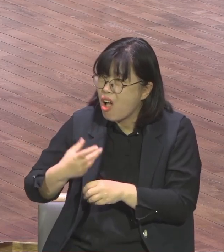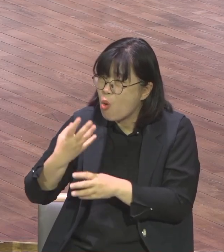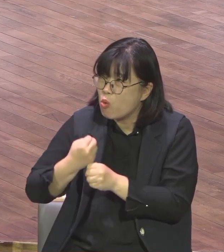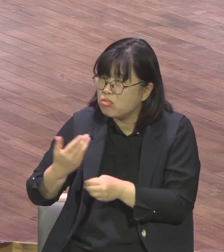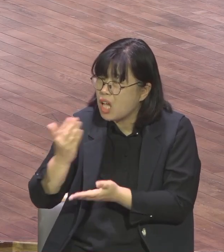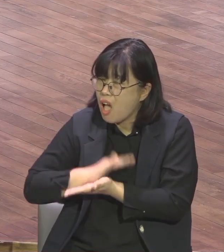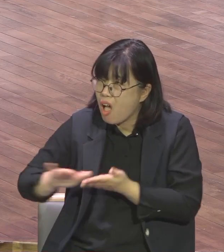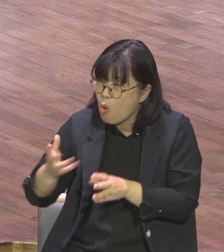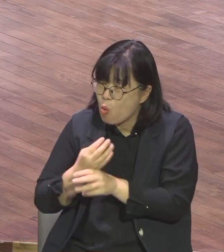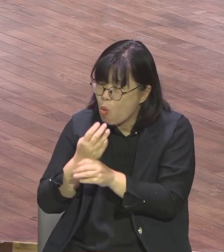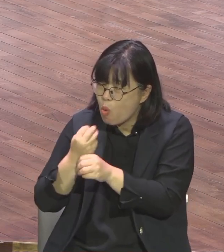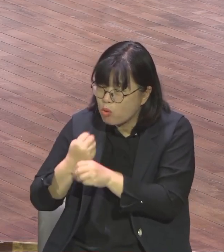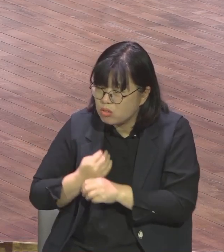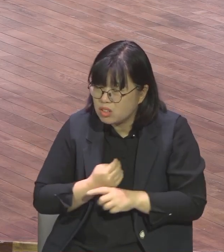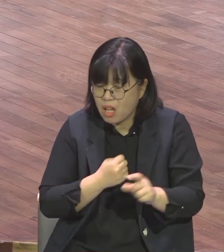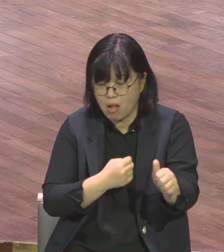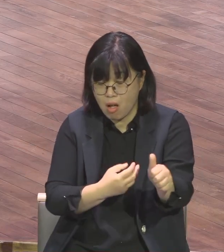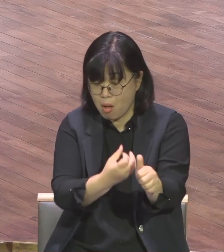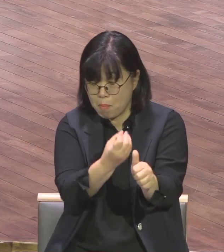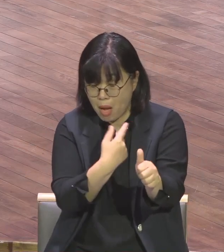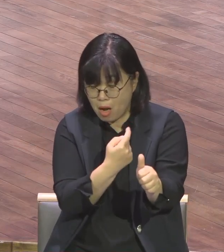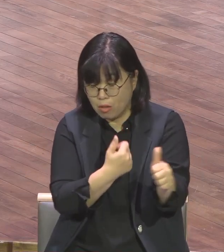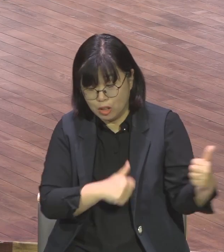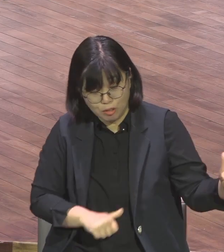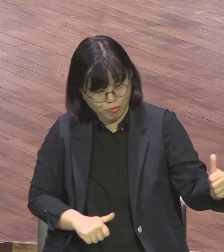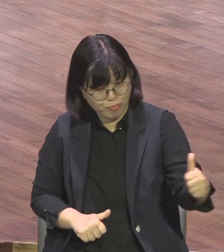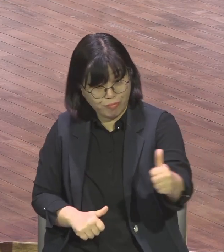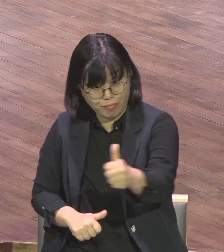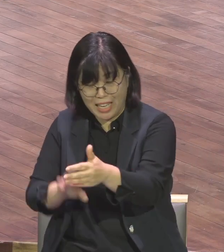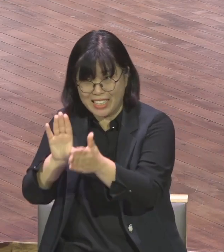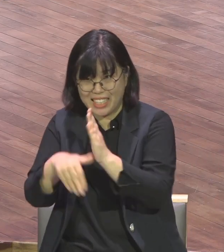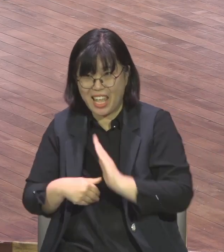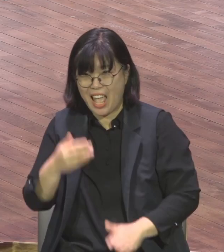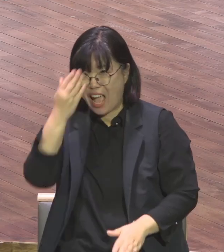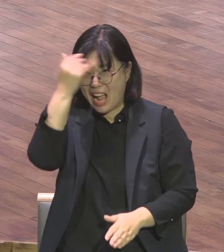혼잣말로 말합니다. 눈처럼 깨어른 것은 없다.